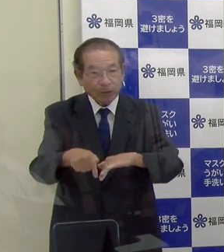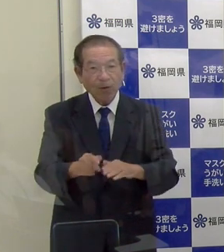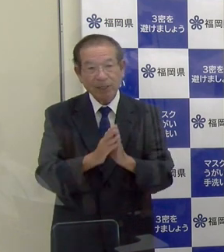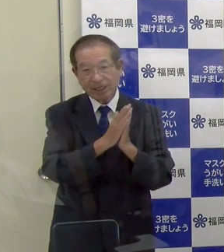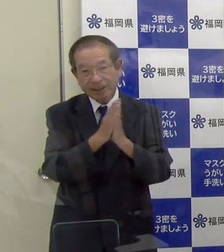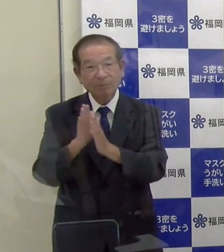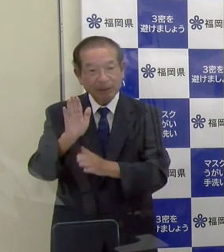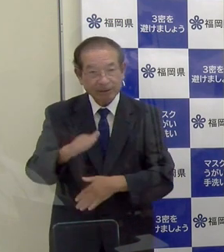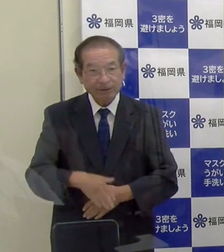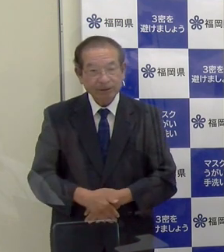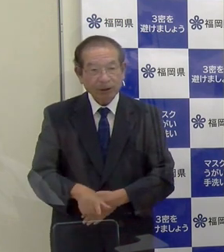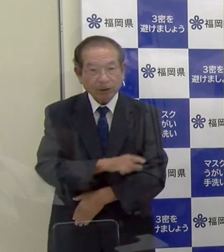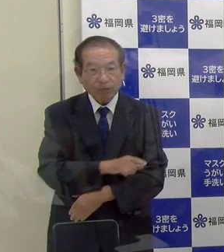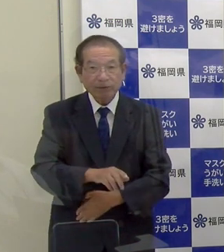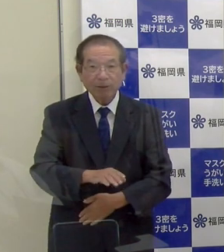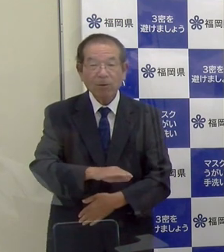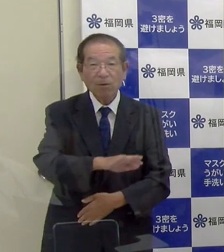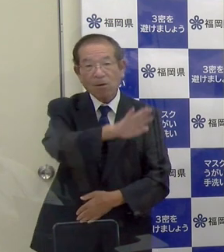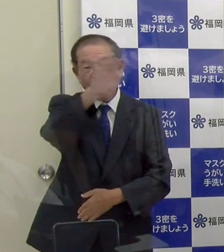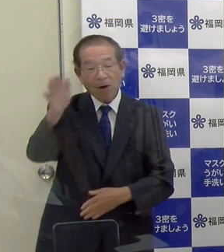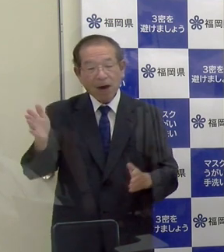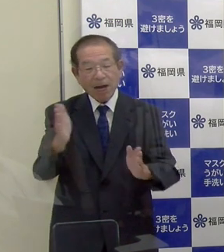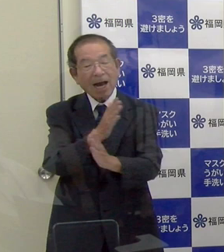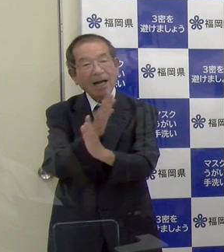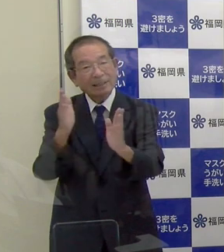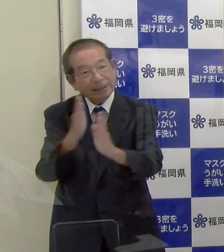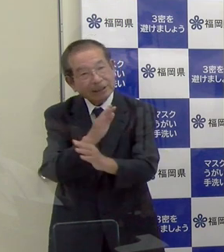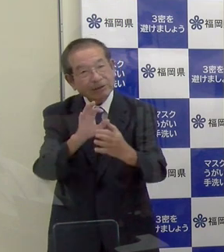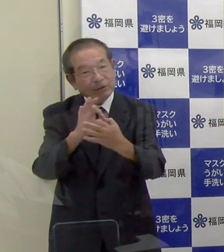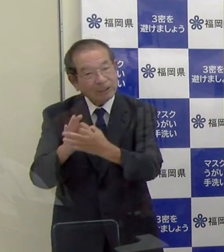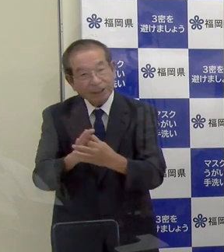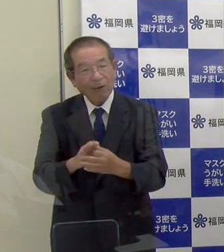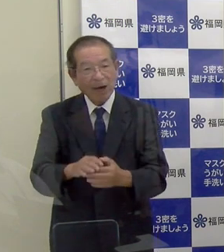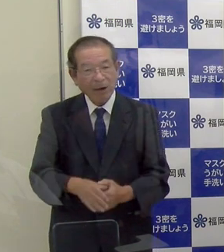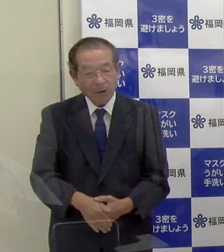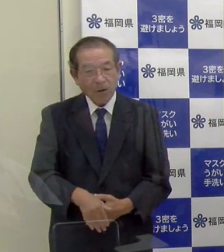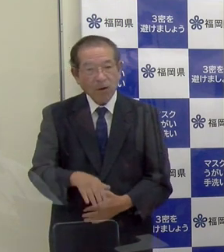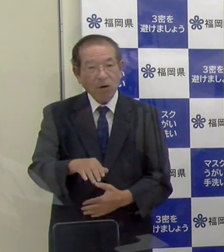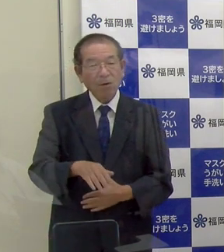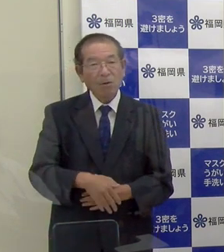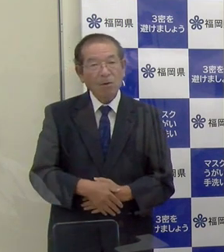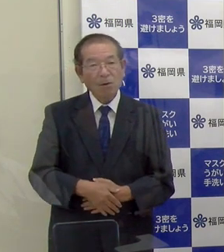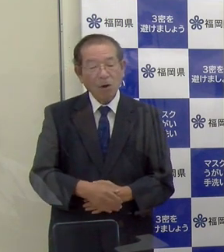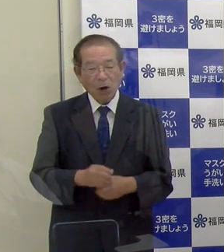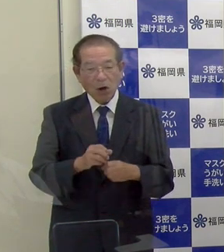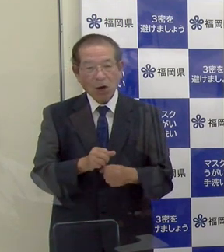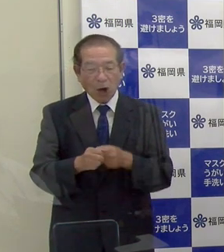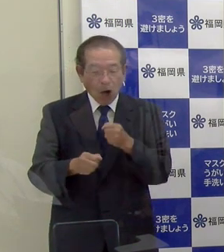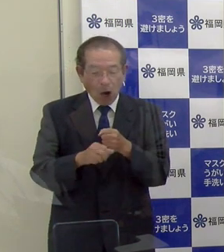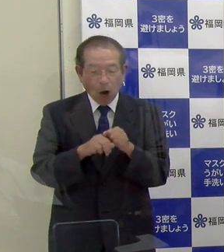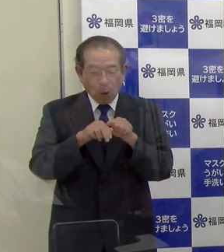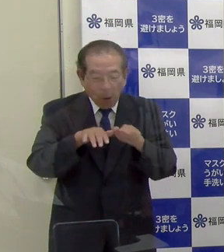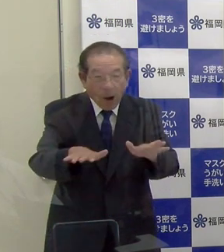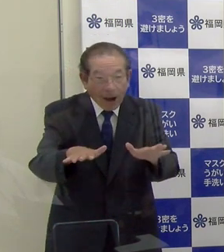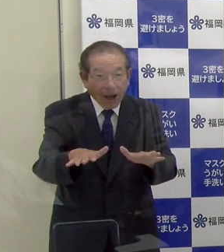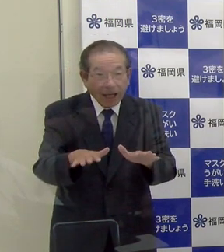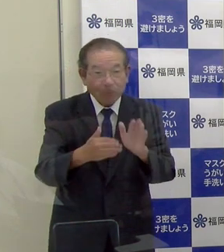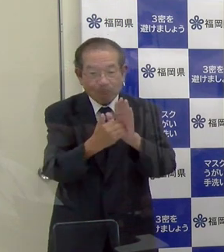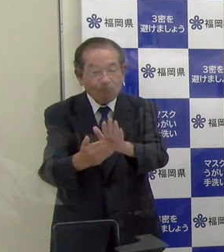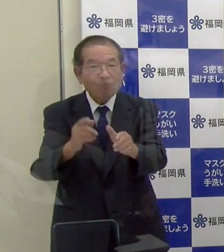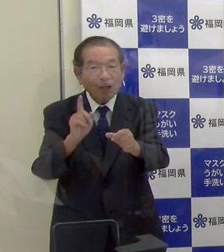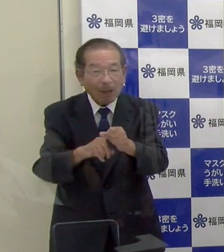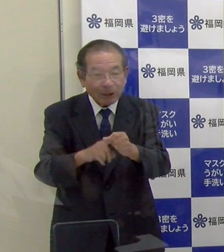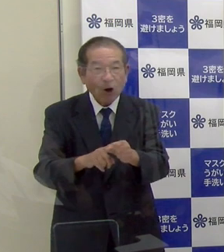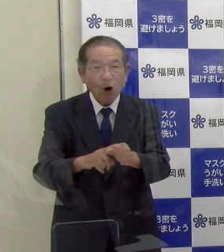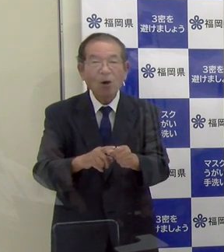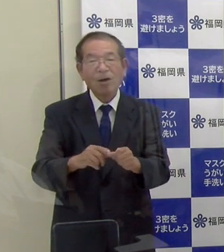特に関係につきましてはですねエアロゾル感染を防ぐためにエアコン使用中であっても十分